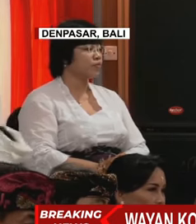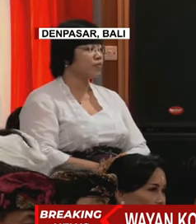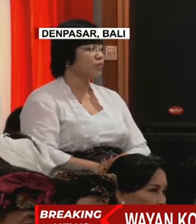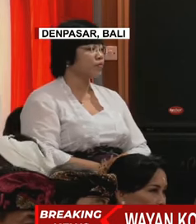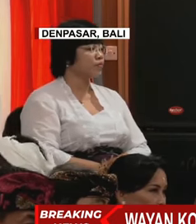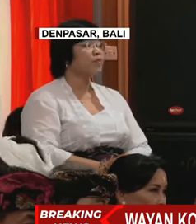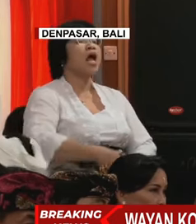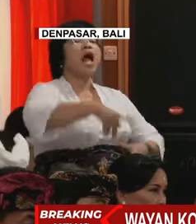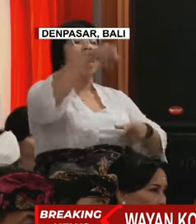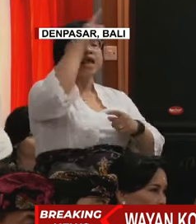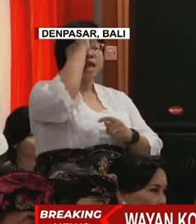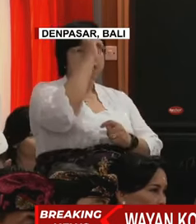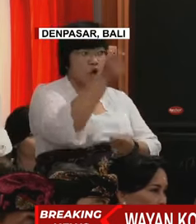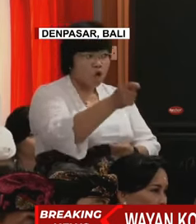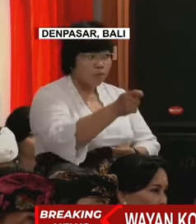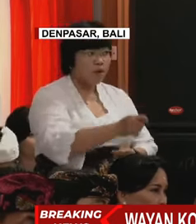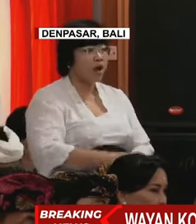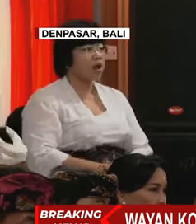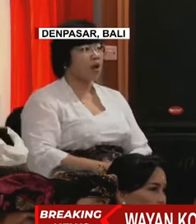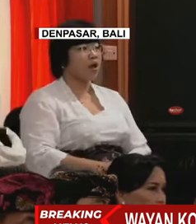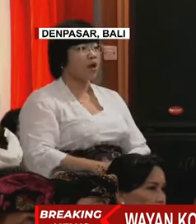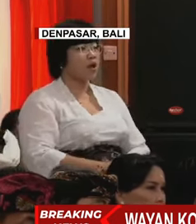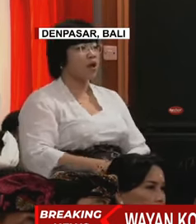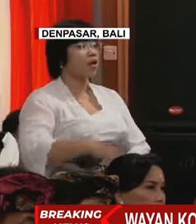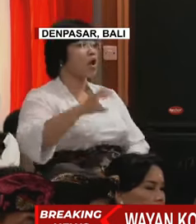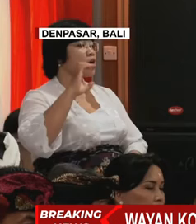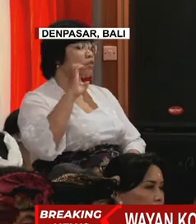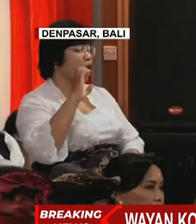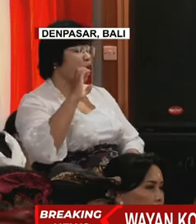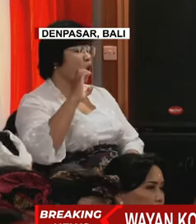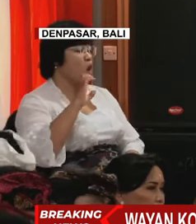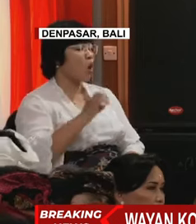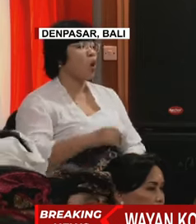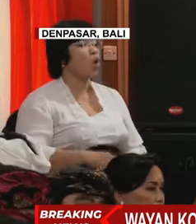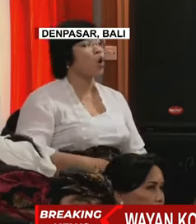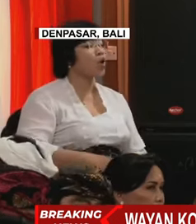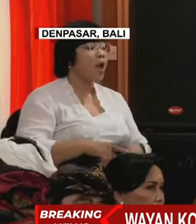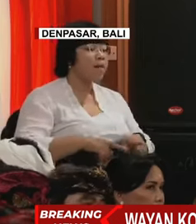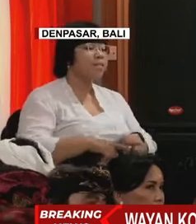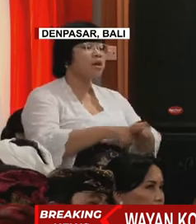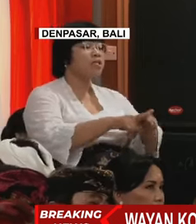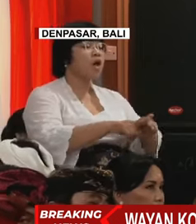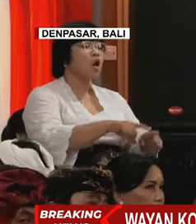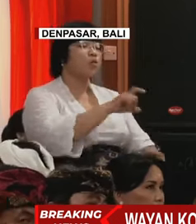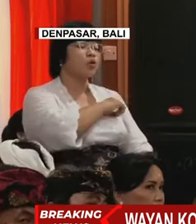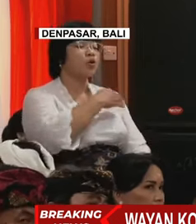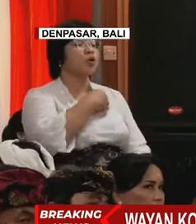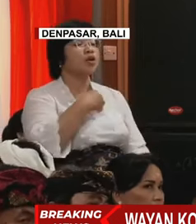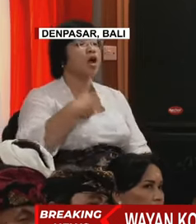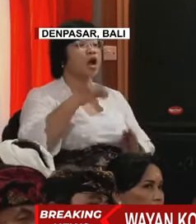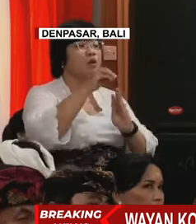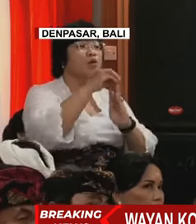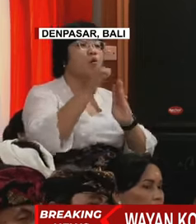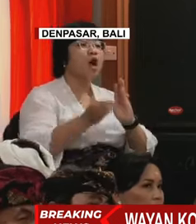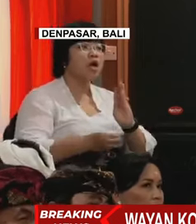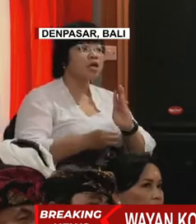utama itu sebetulnya adalah figur kalau ketemu antara partai yang kuat dan figur yang memang disupport oleh publik ini akan sangat